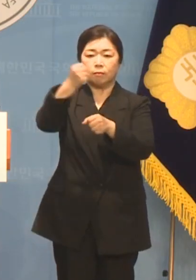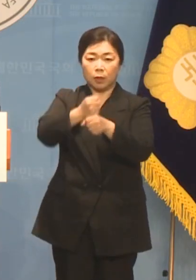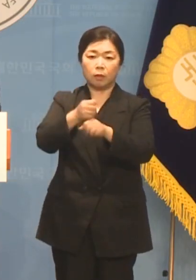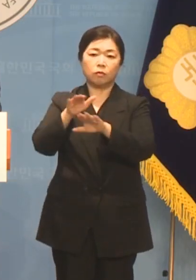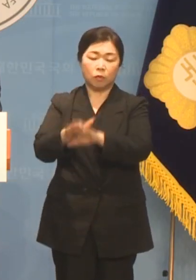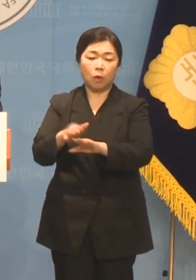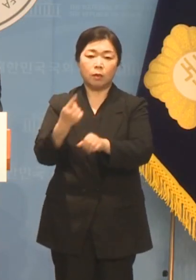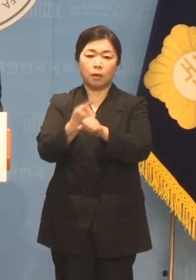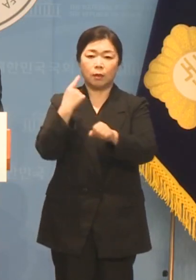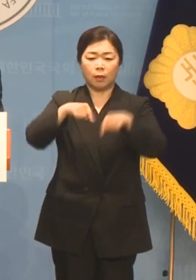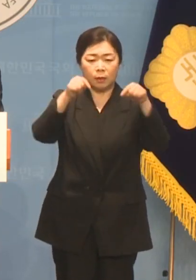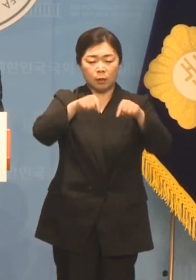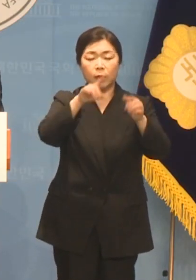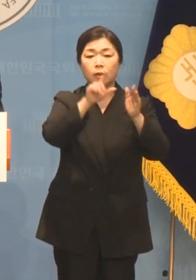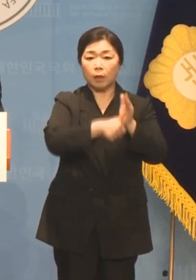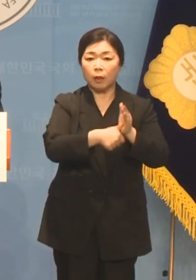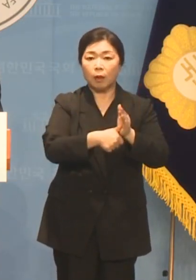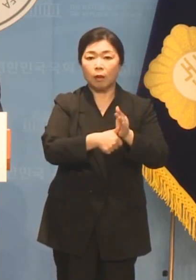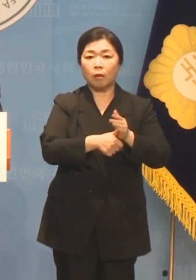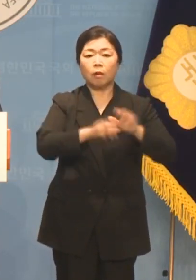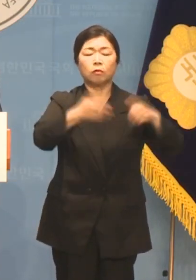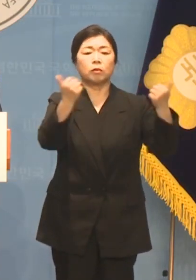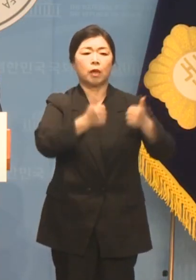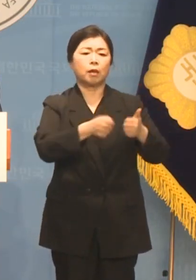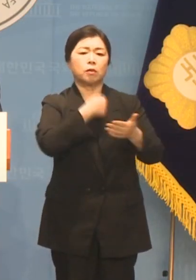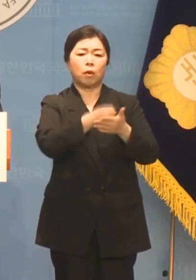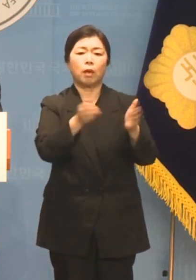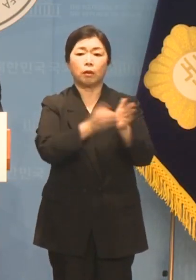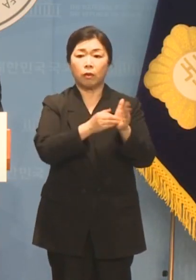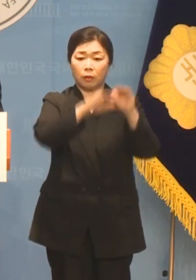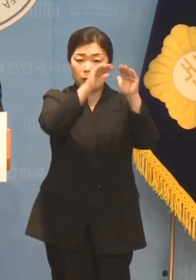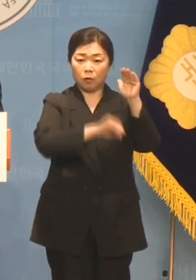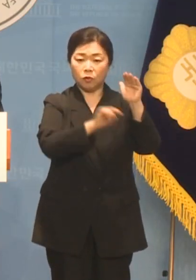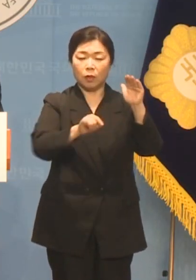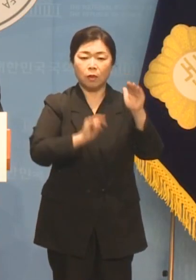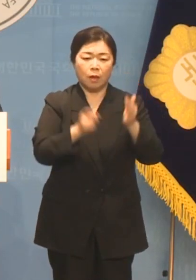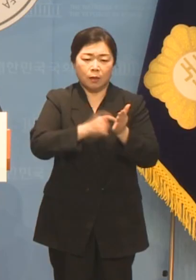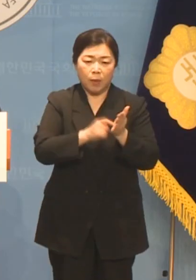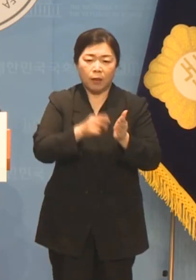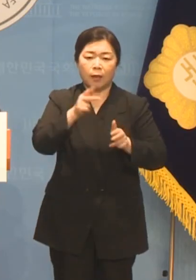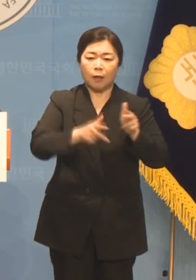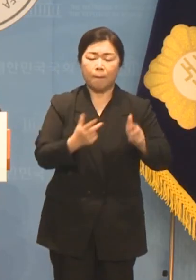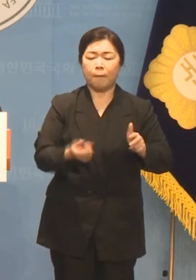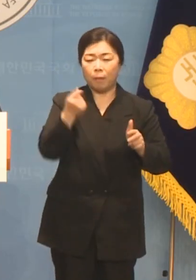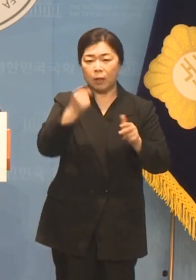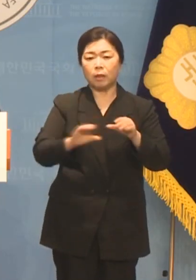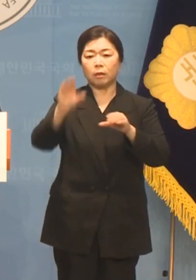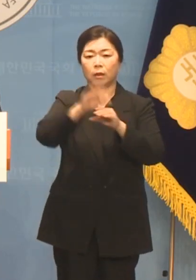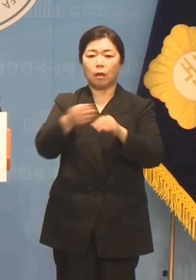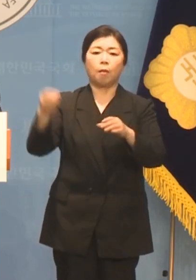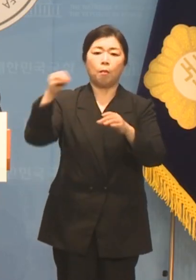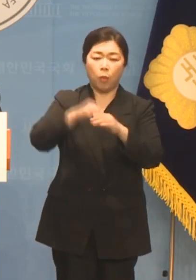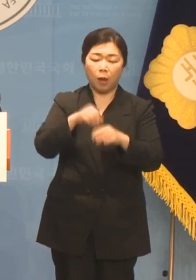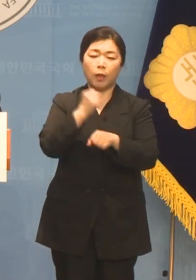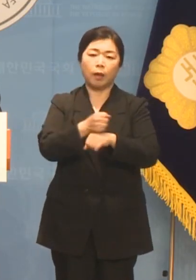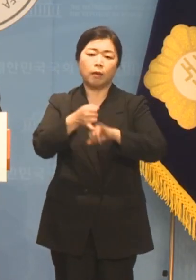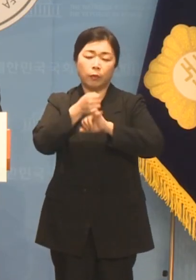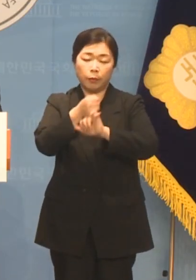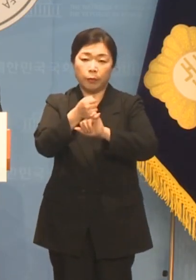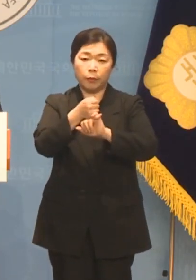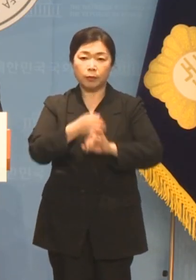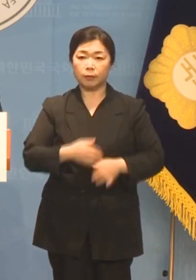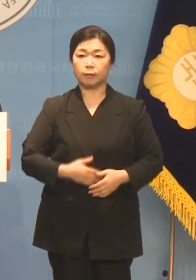지난해 예산안 심의 때 국회에서 정액하기로 했던 것 중 시급한 사업도 추경에 반드시 포함되어야